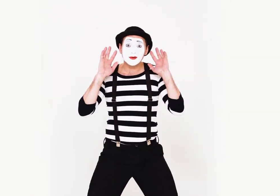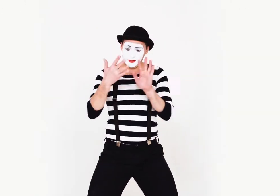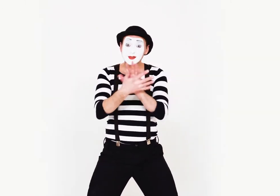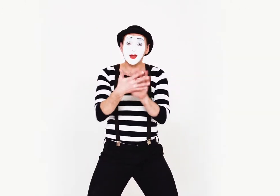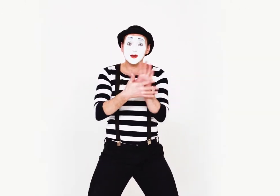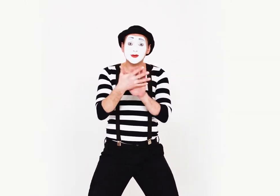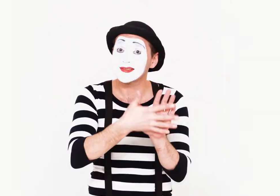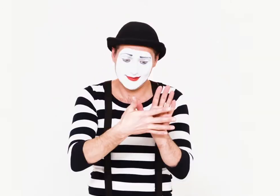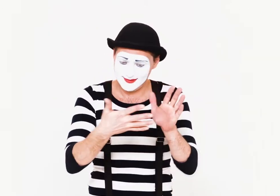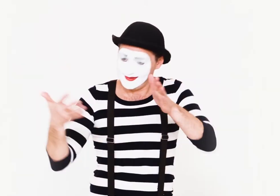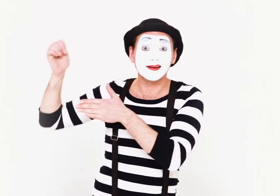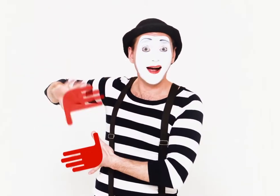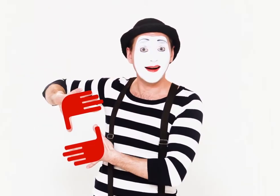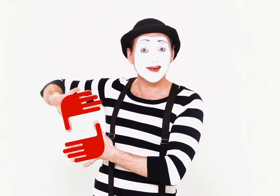Звуки. Знаки.